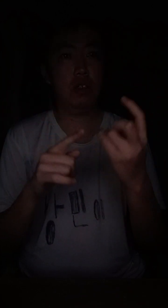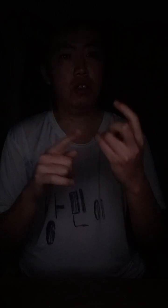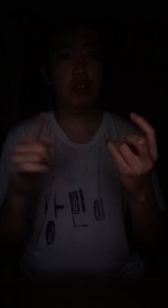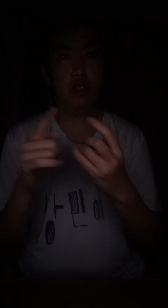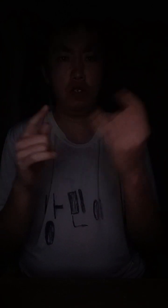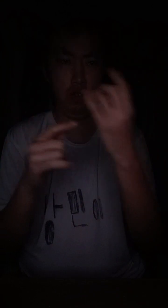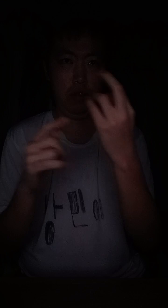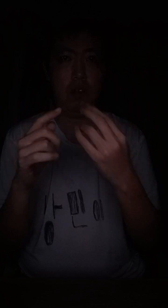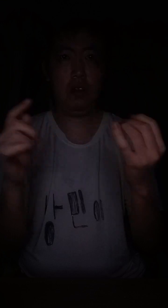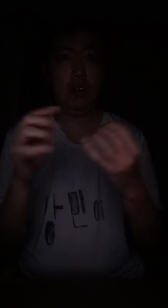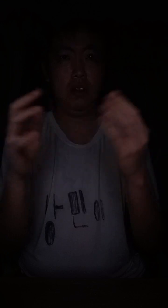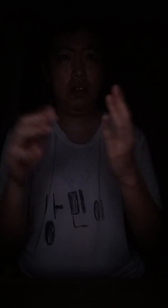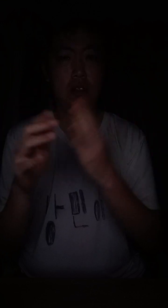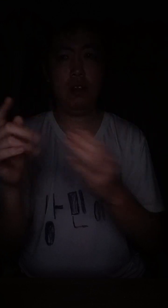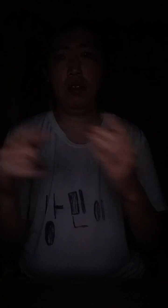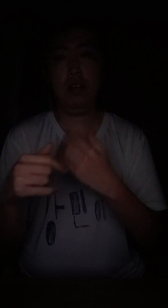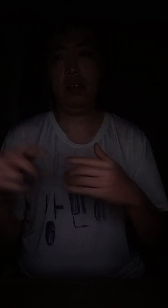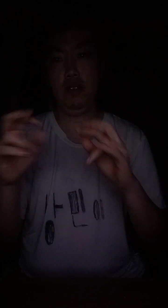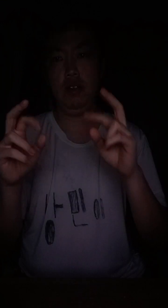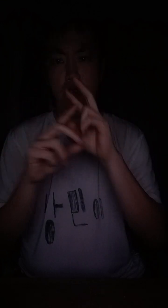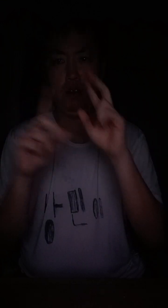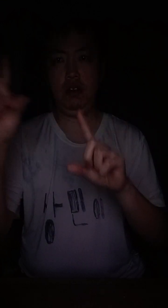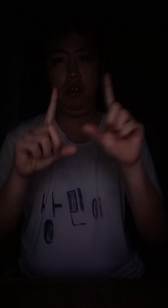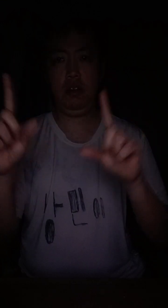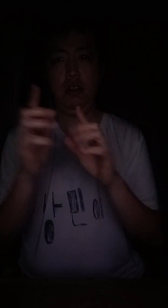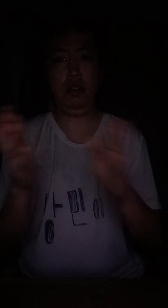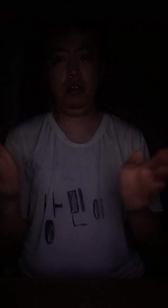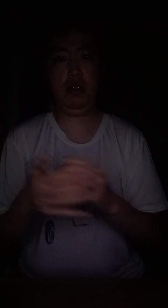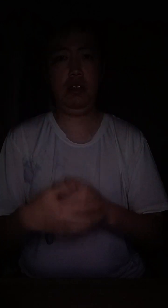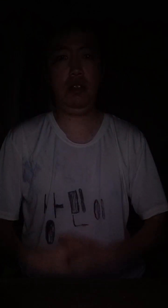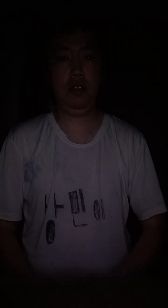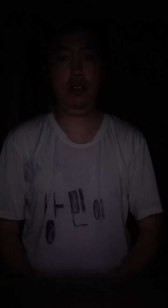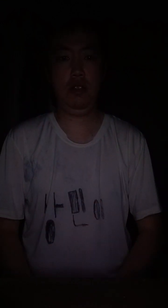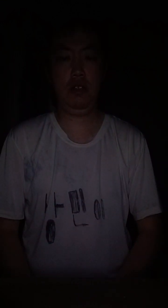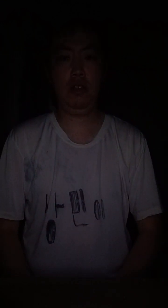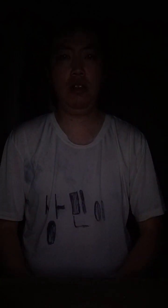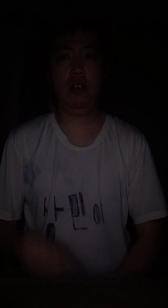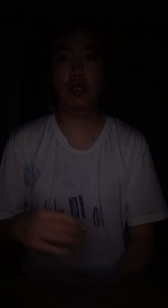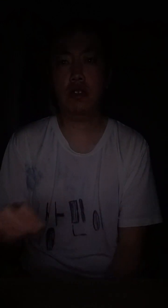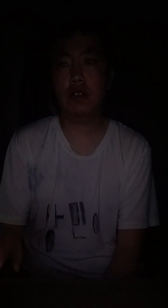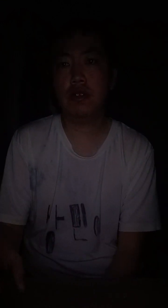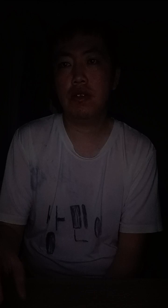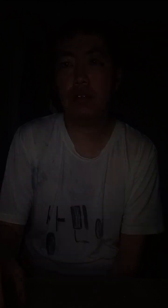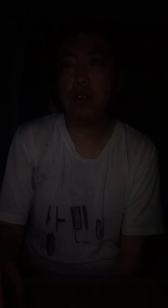구속수사 대상으로 삼아야 한다는 지적도 나옵니다. 연합뉴스TV 정인용입니다.